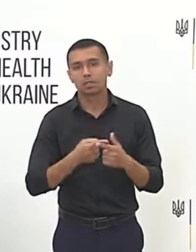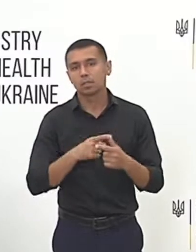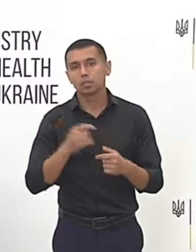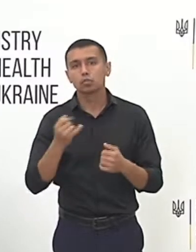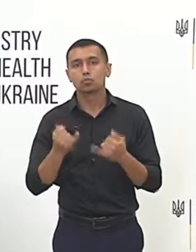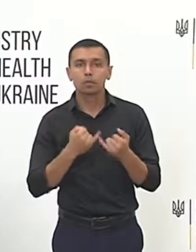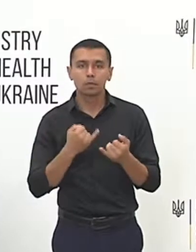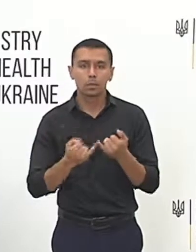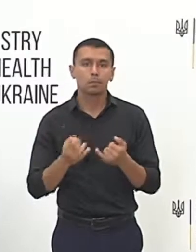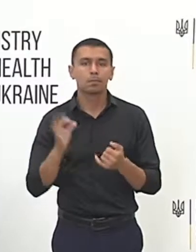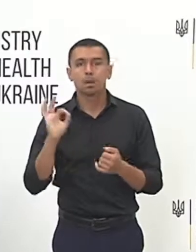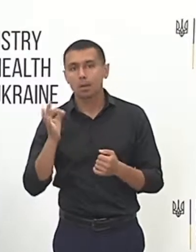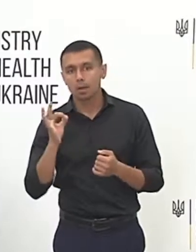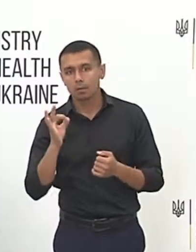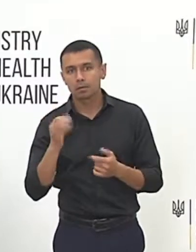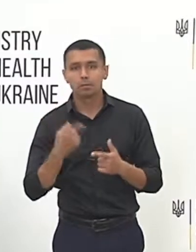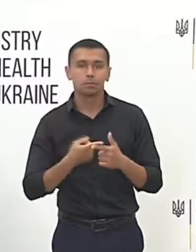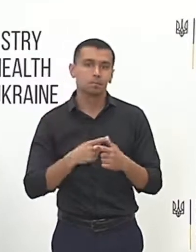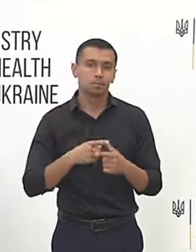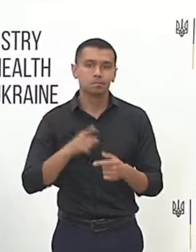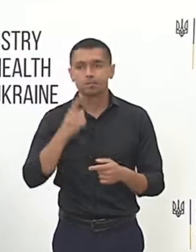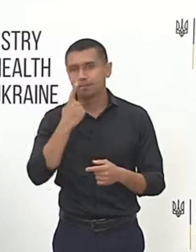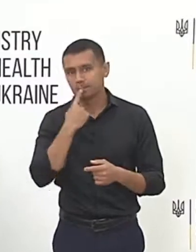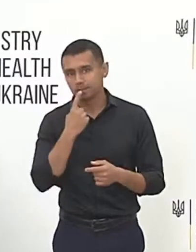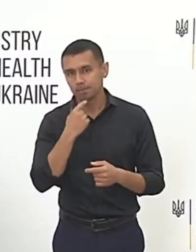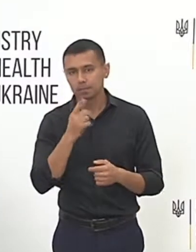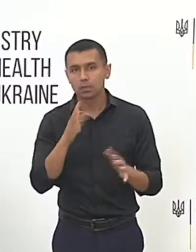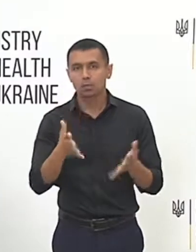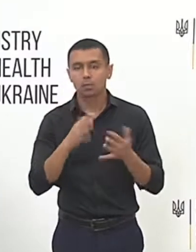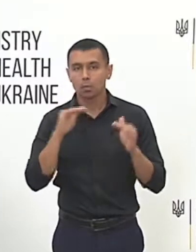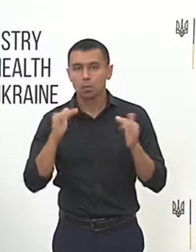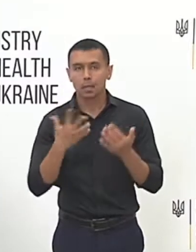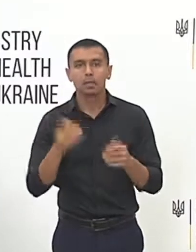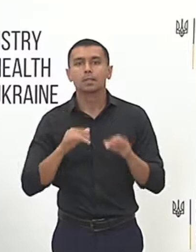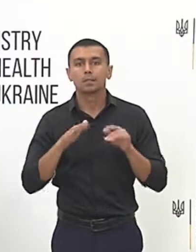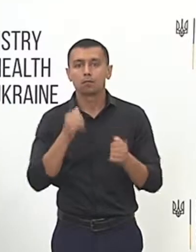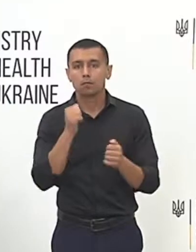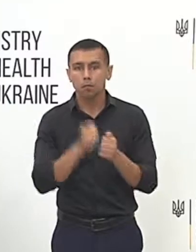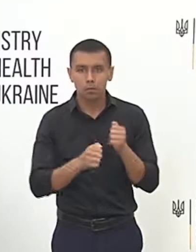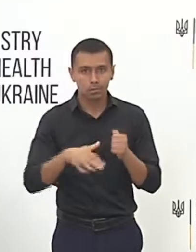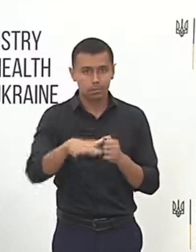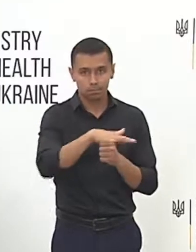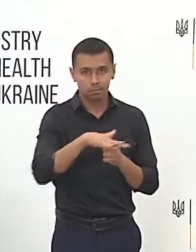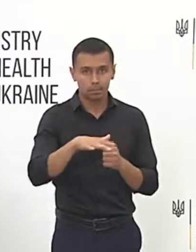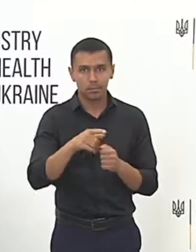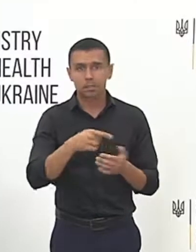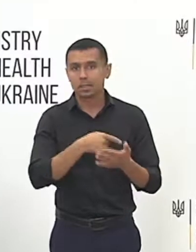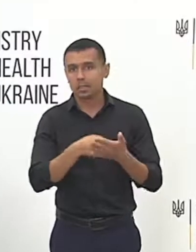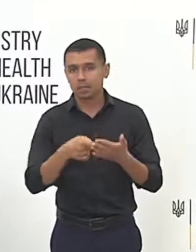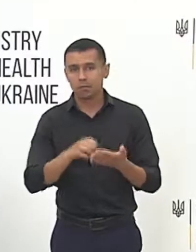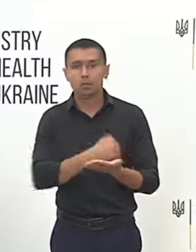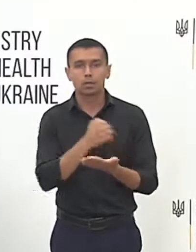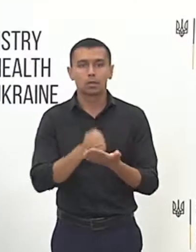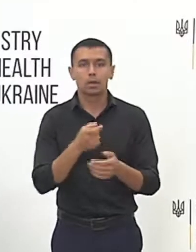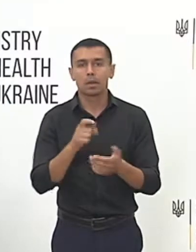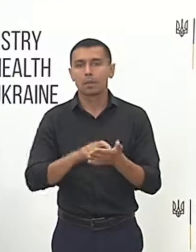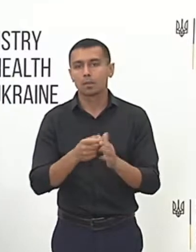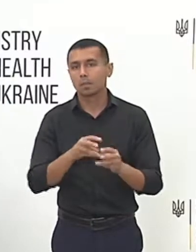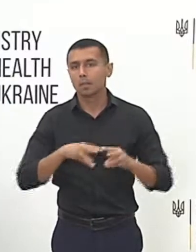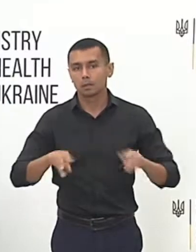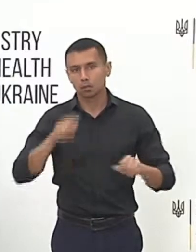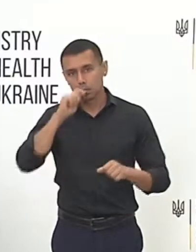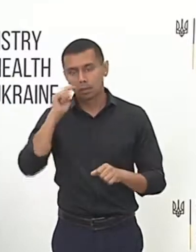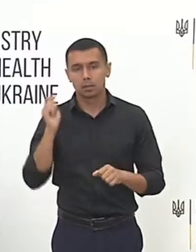це жовта, чи це помаранчева, чи це червона. Чіткі обмеження, які діють в кожній зоні, зазначені в постанові Кабінету